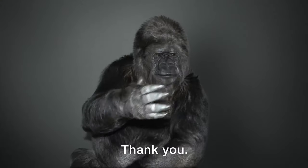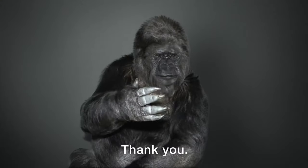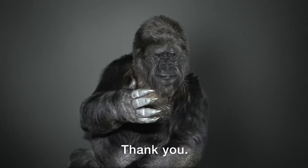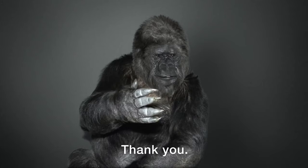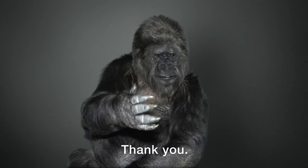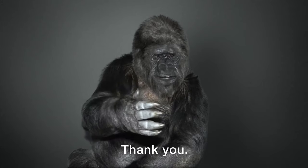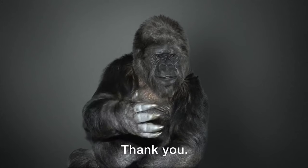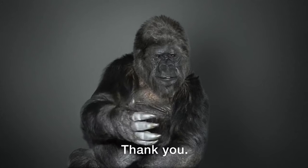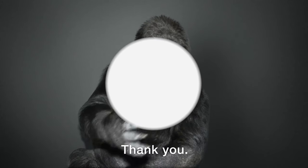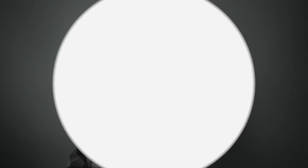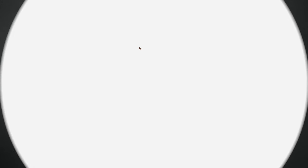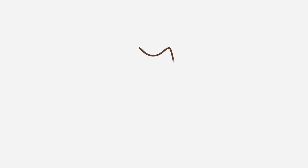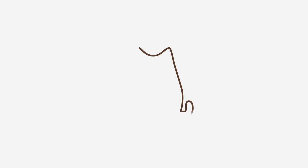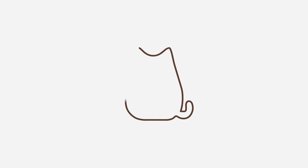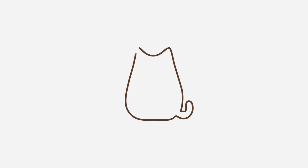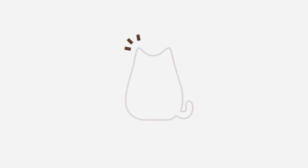Alla prossima!